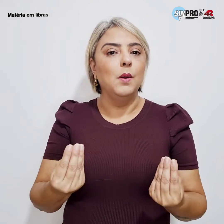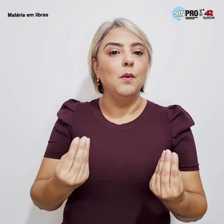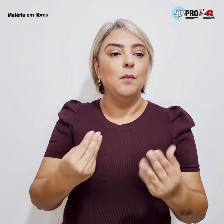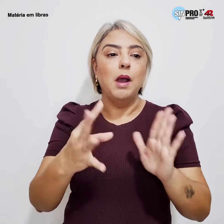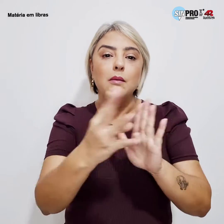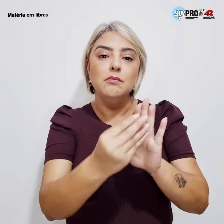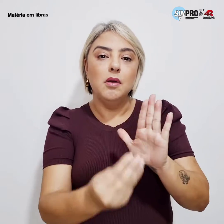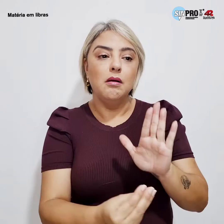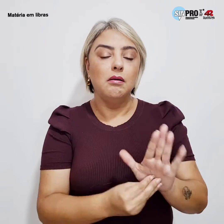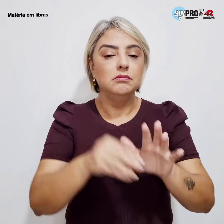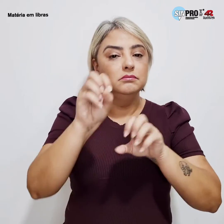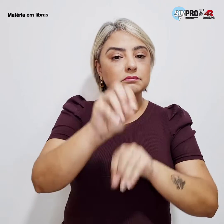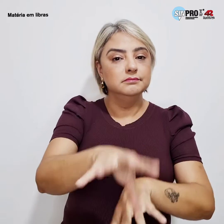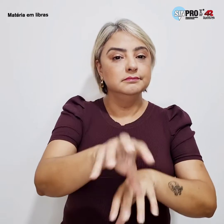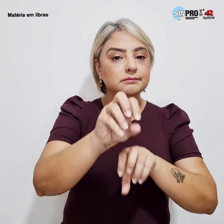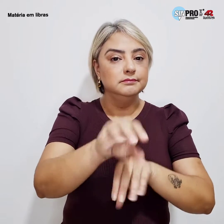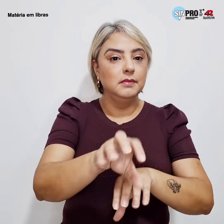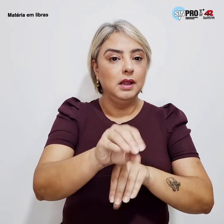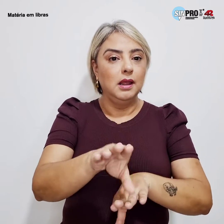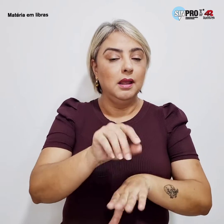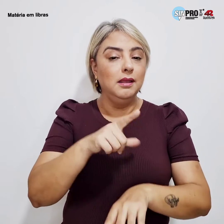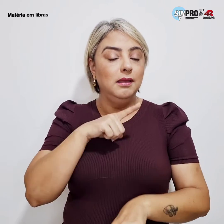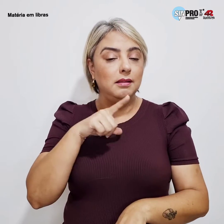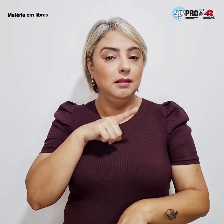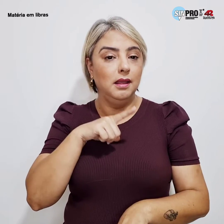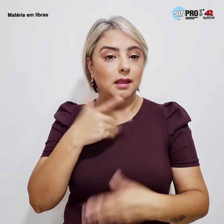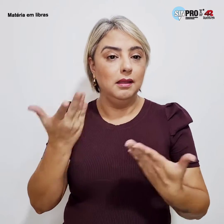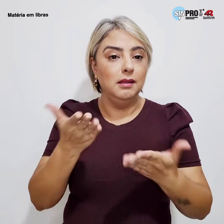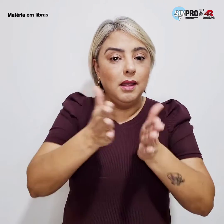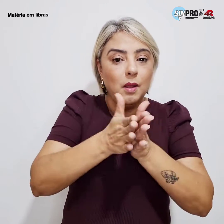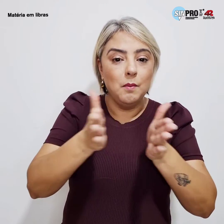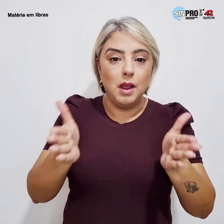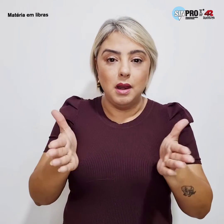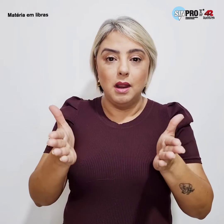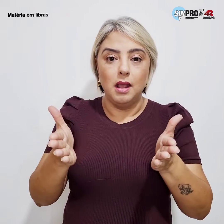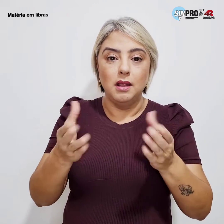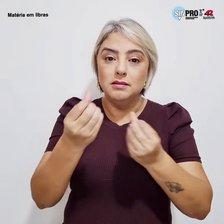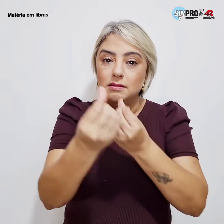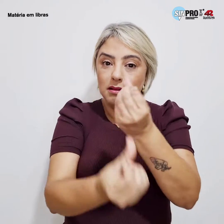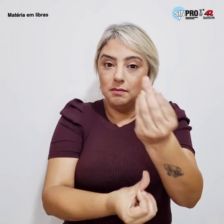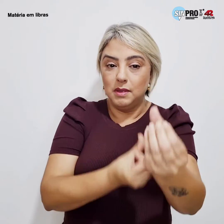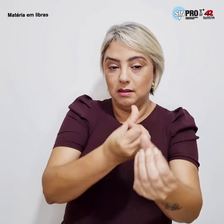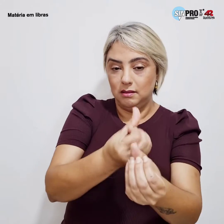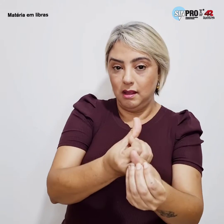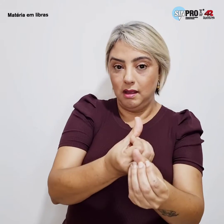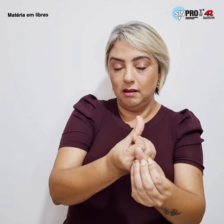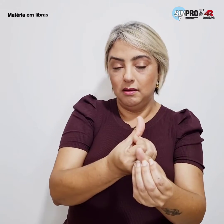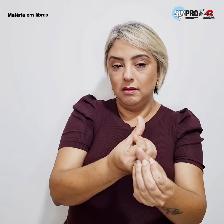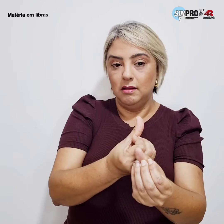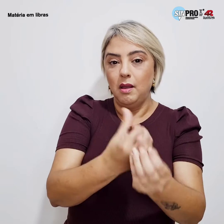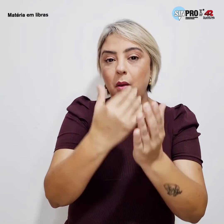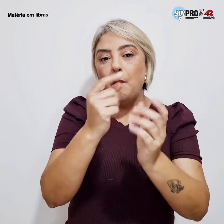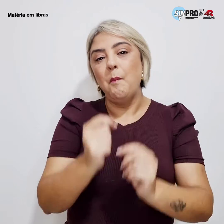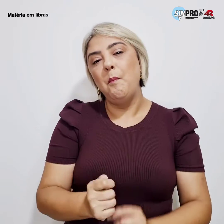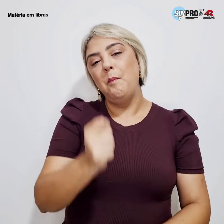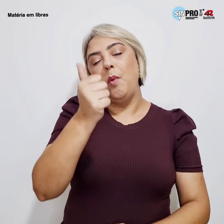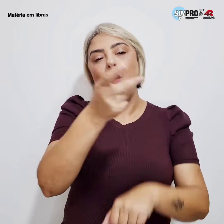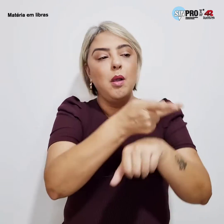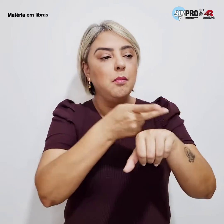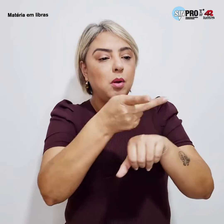de ensino que funciona em período semestral, a baixa procura não deveria ser um